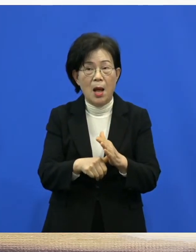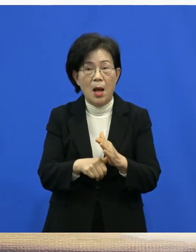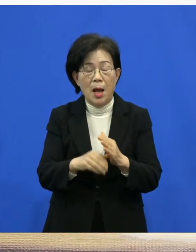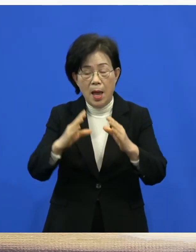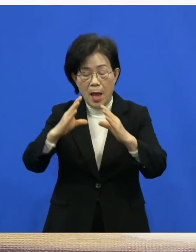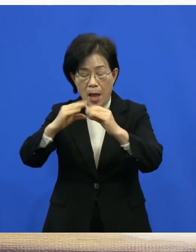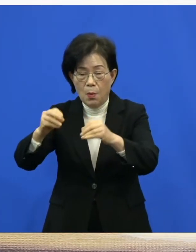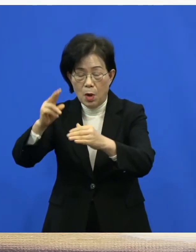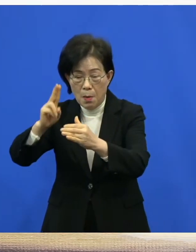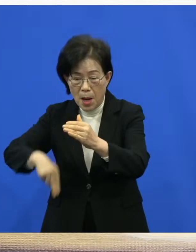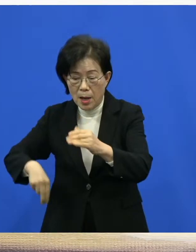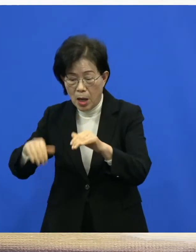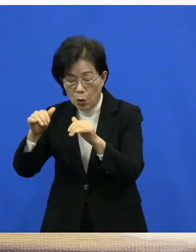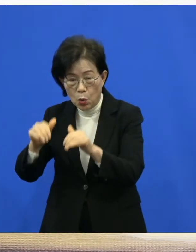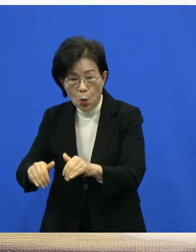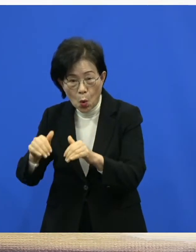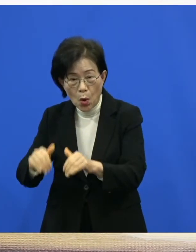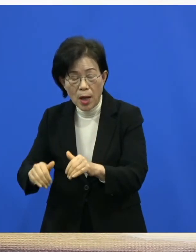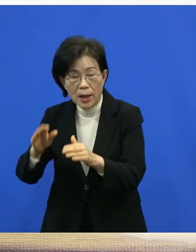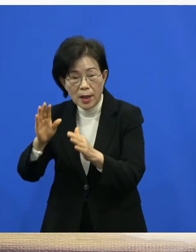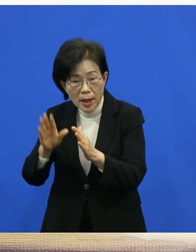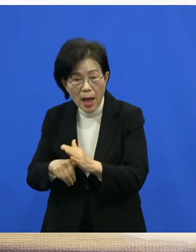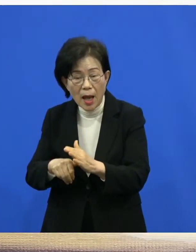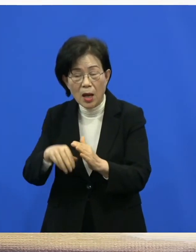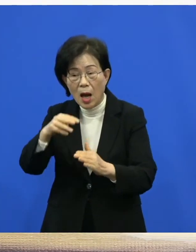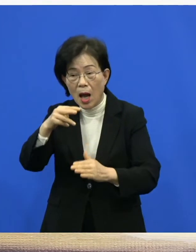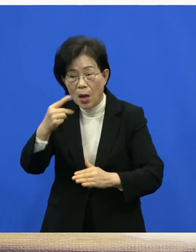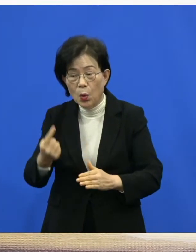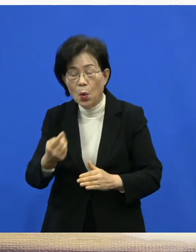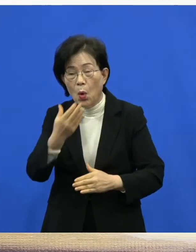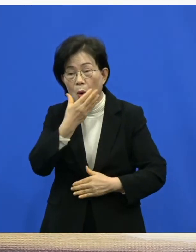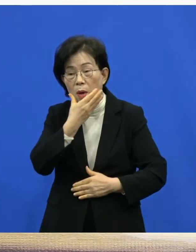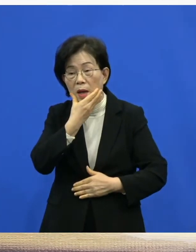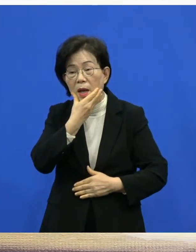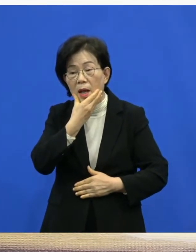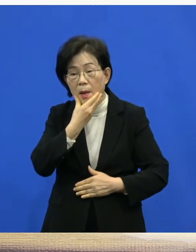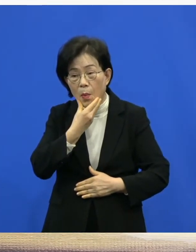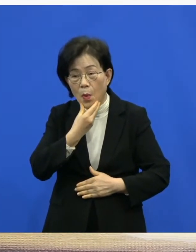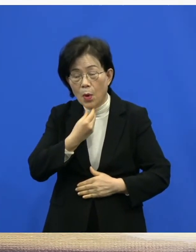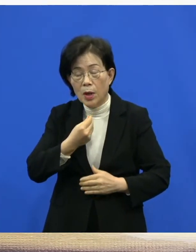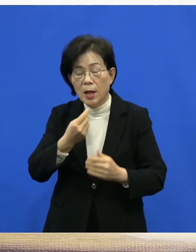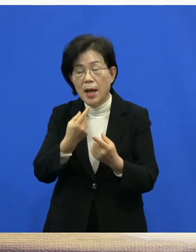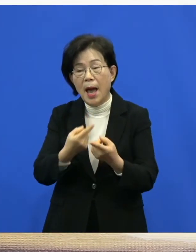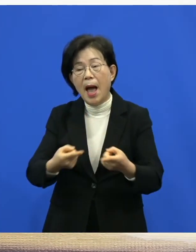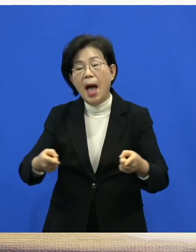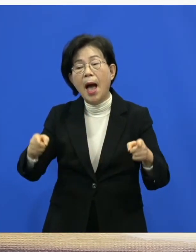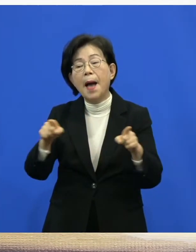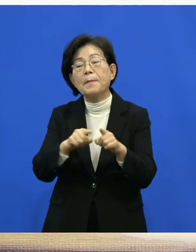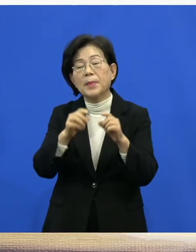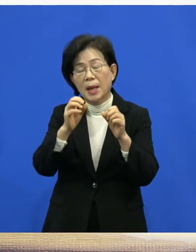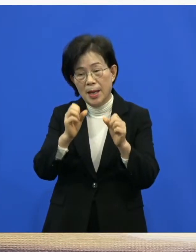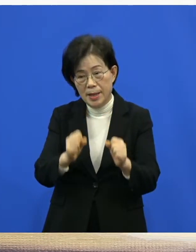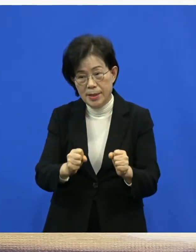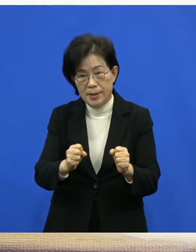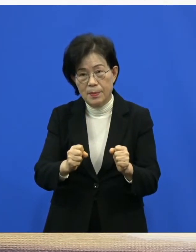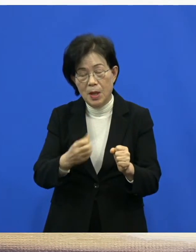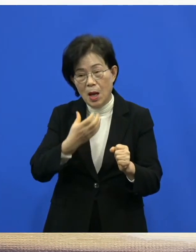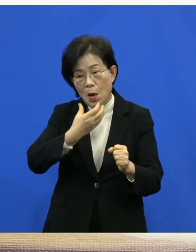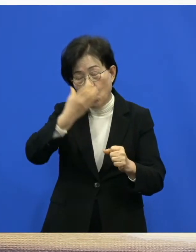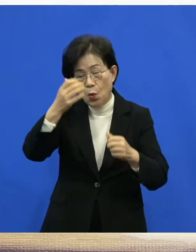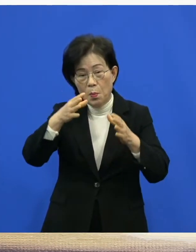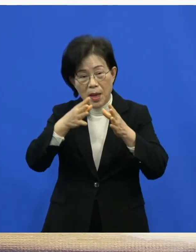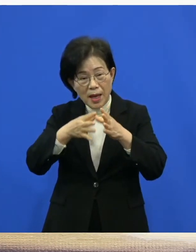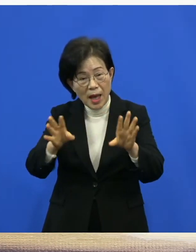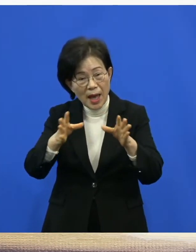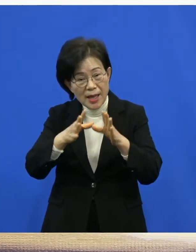애굽으로 팔려와 노예 상태에 놓여 있을 때라도 이 복이 머물러 있는 거예요. 꿈이 산상조각 난 것